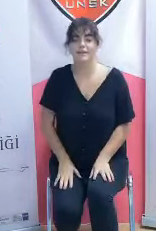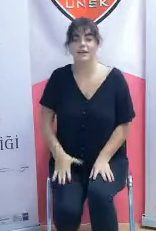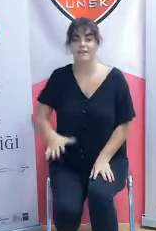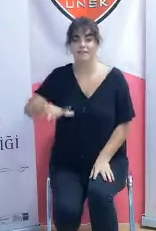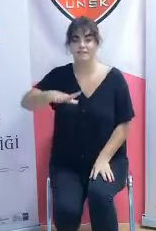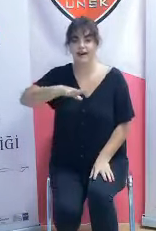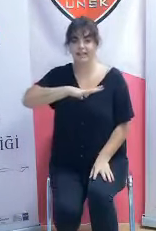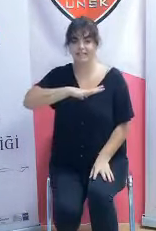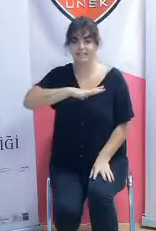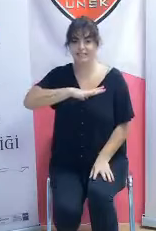Var.